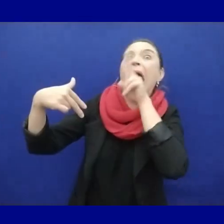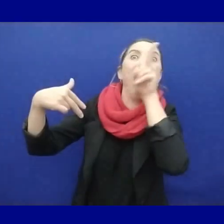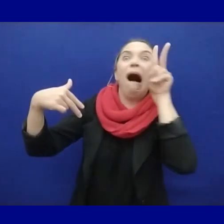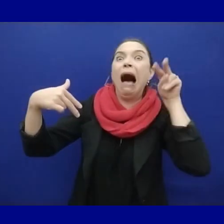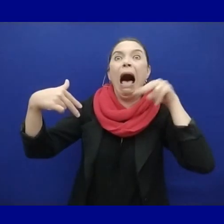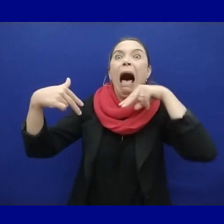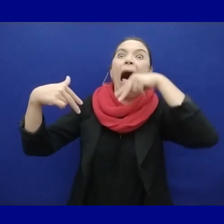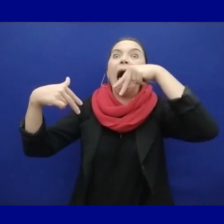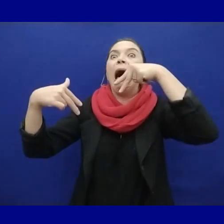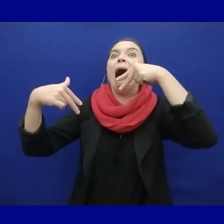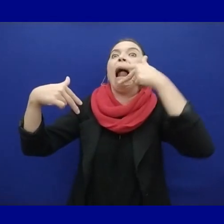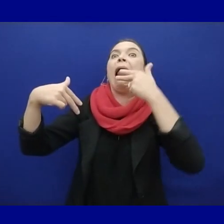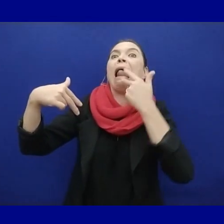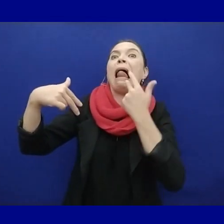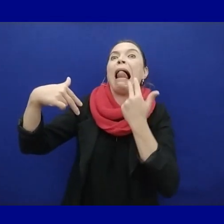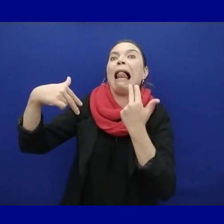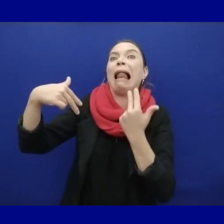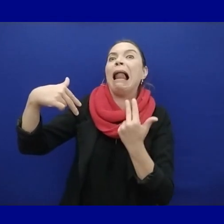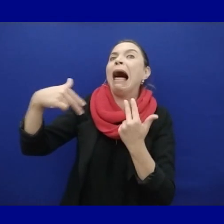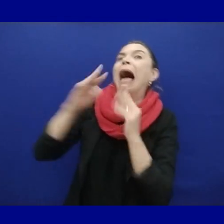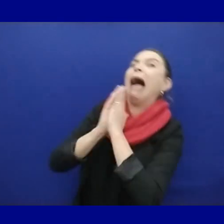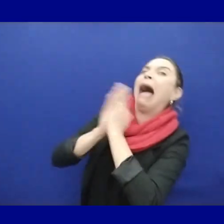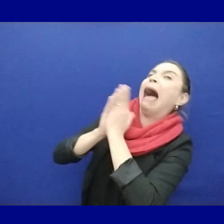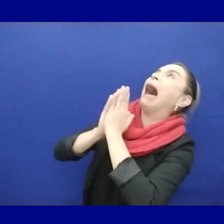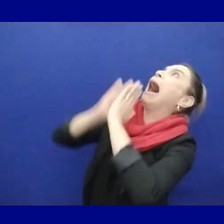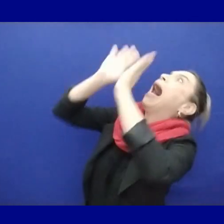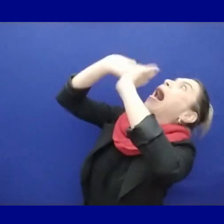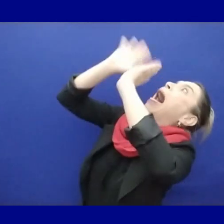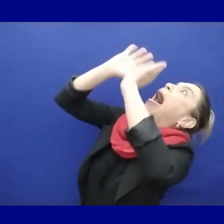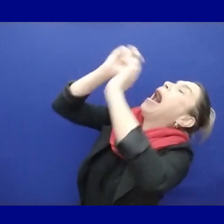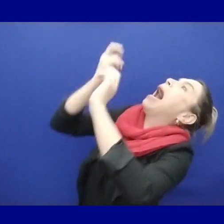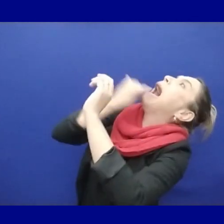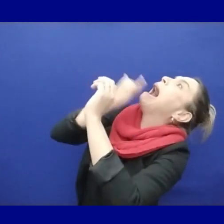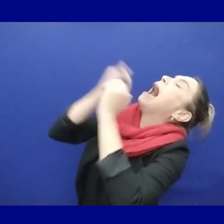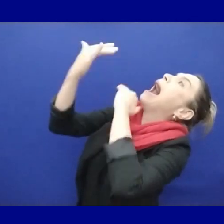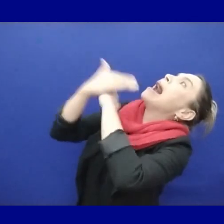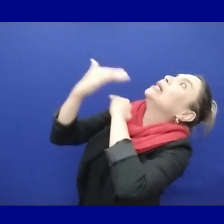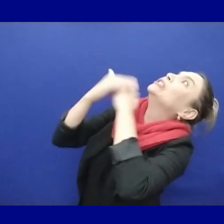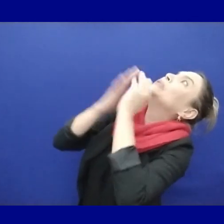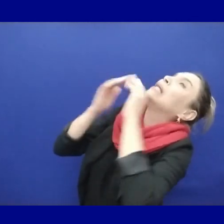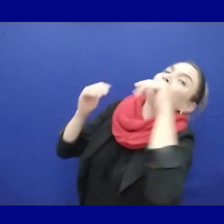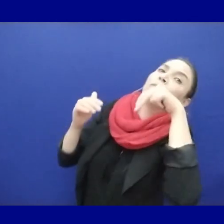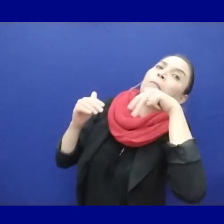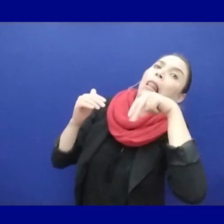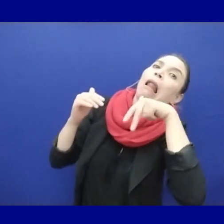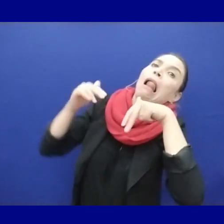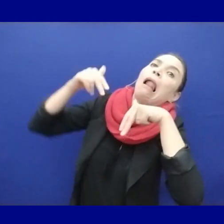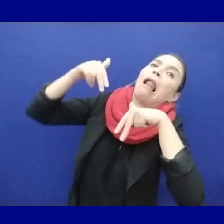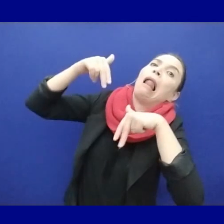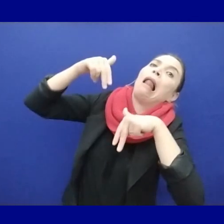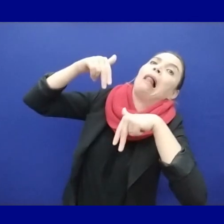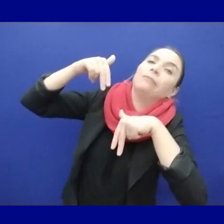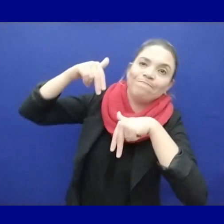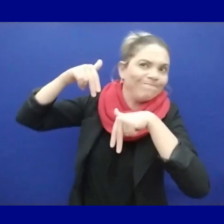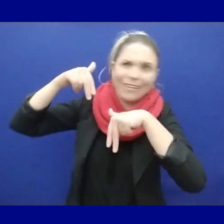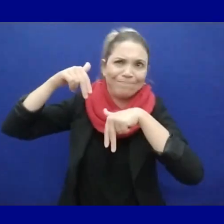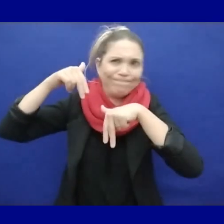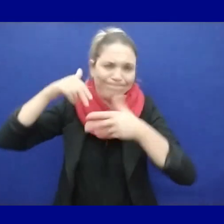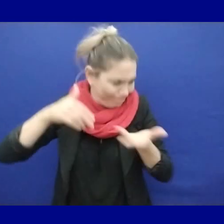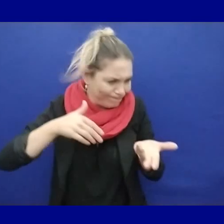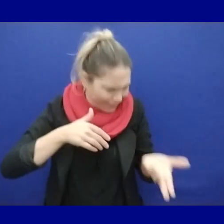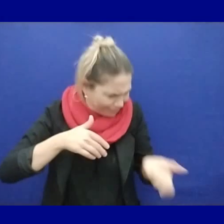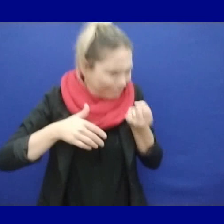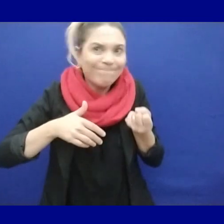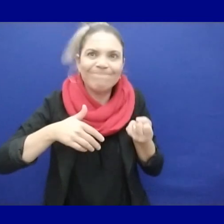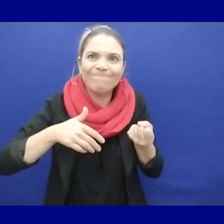força do vento. Grita então: salva-me, Senhor. Quando Jesus estende a mão e diz: homem de pequena fé, por